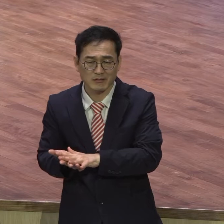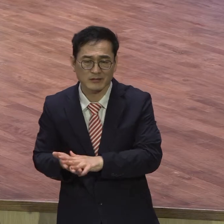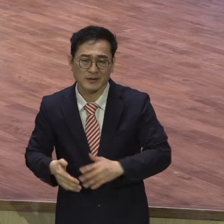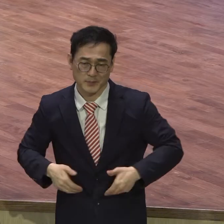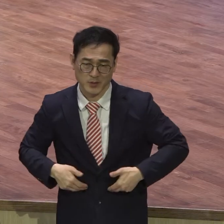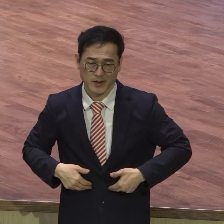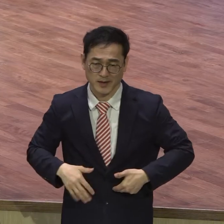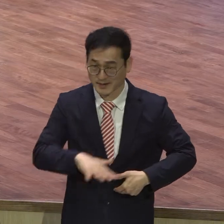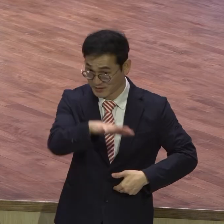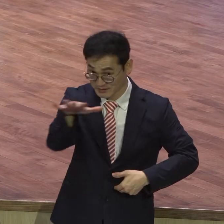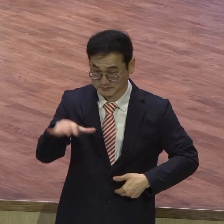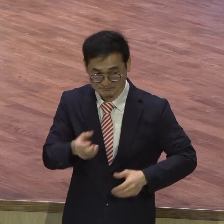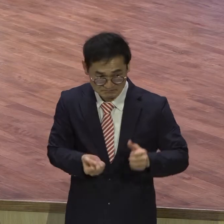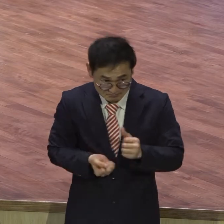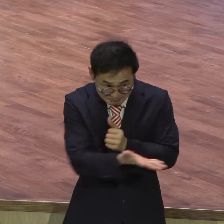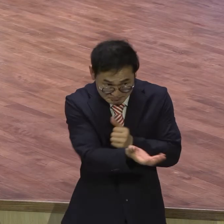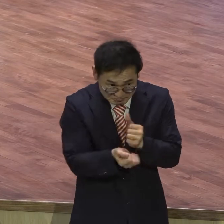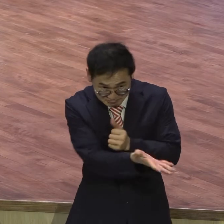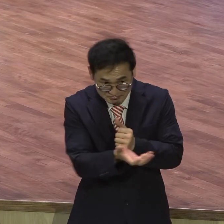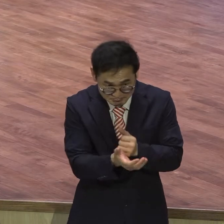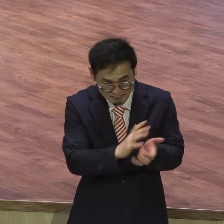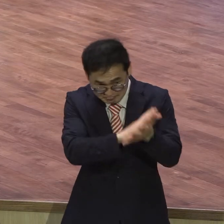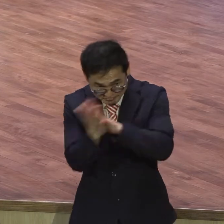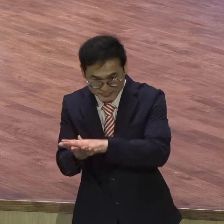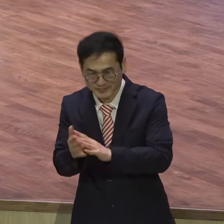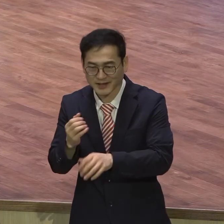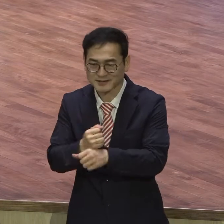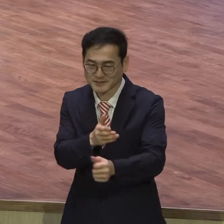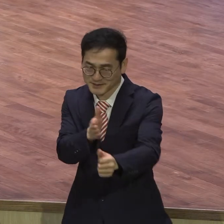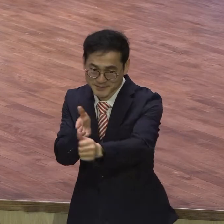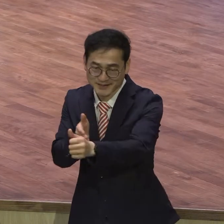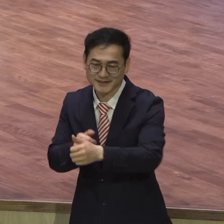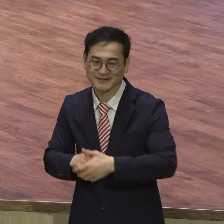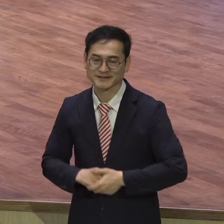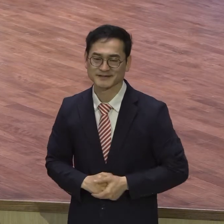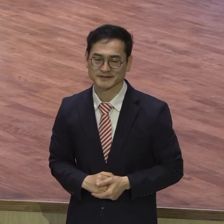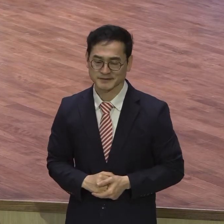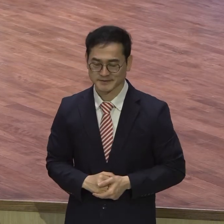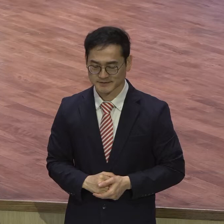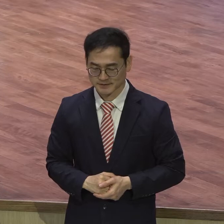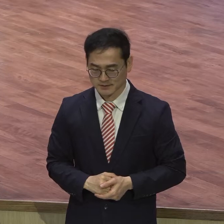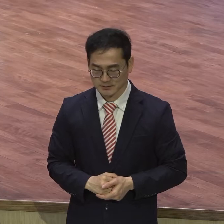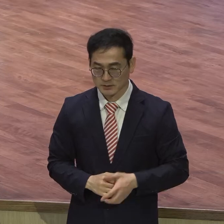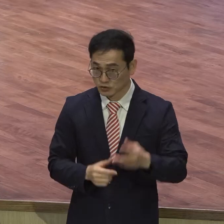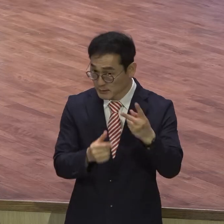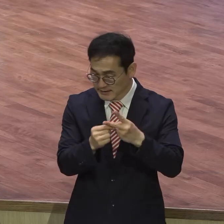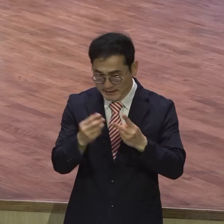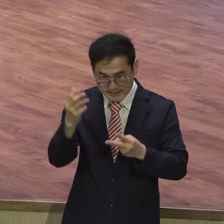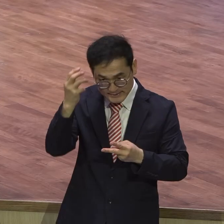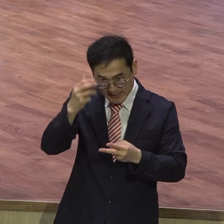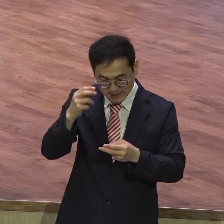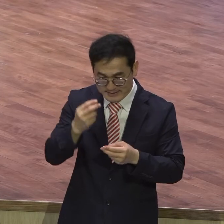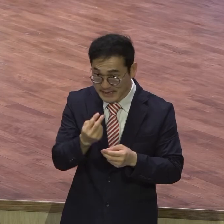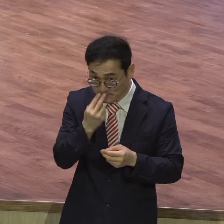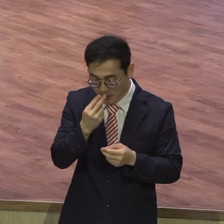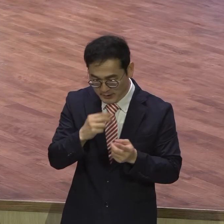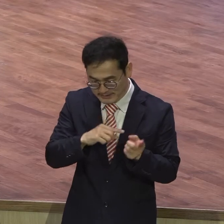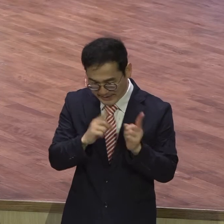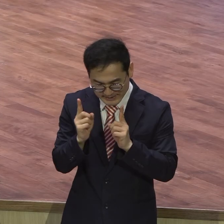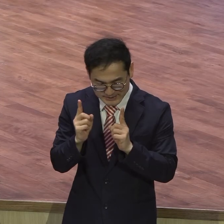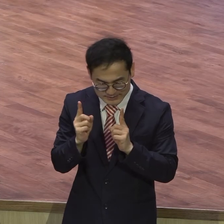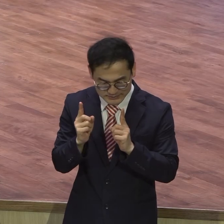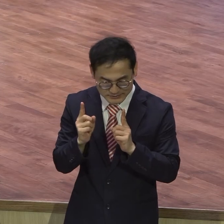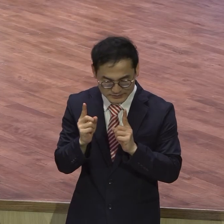축복합니다 두 번째로 생명살리는 열정입니다 29절 봅니다 이에 그들이